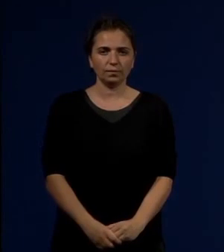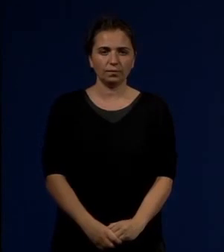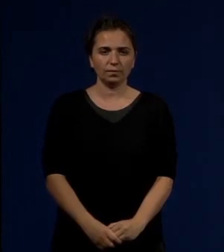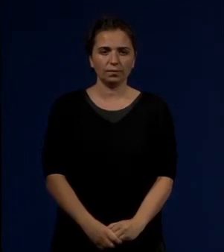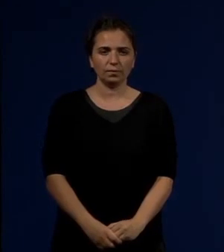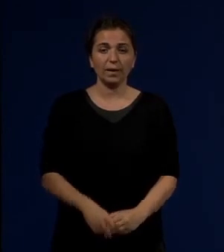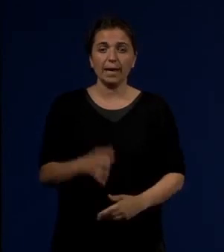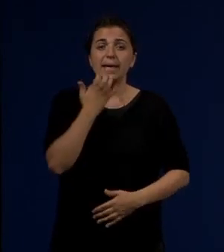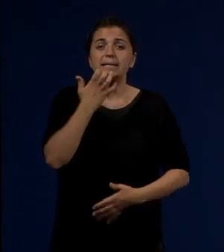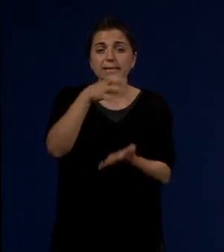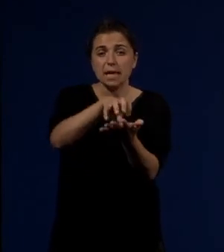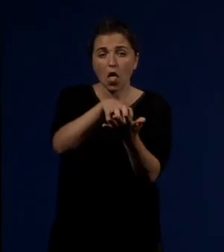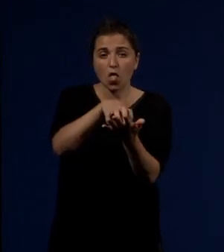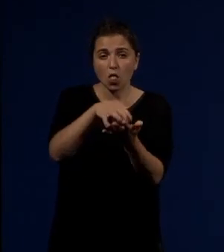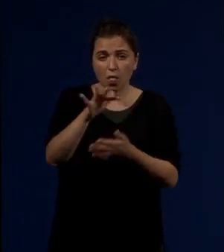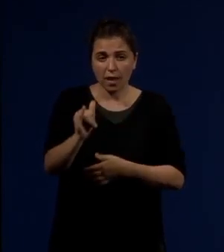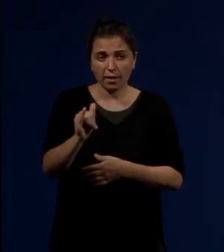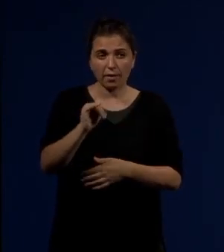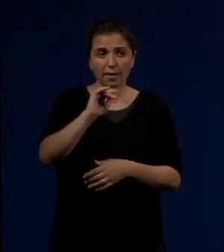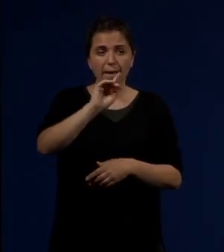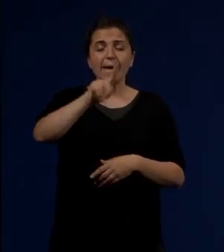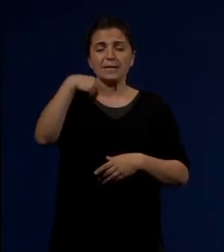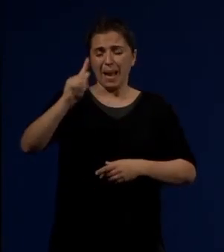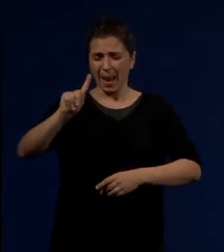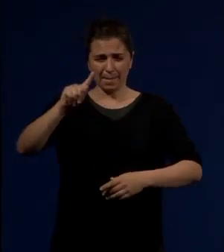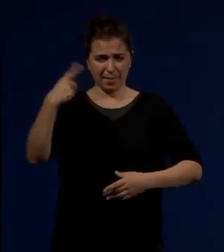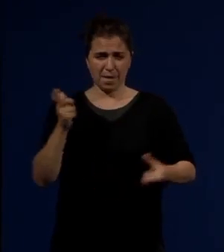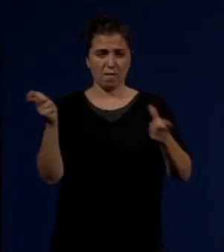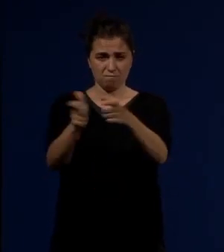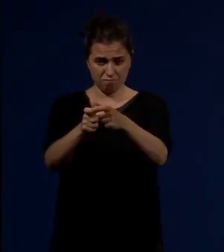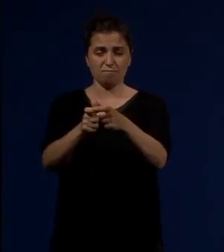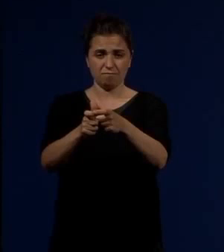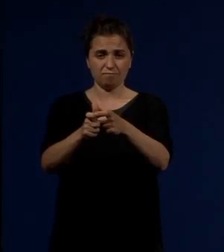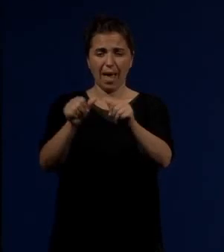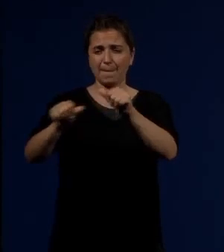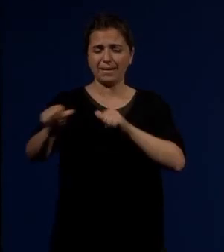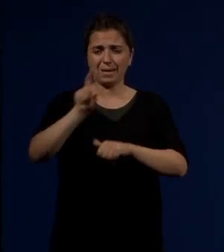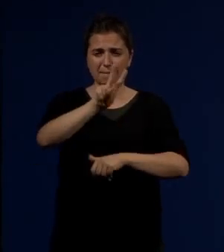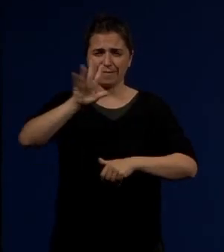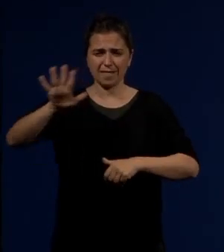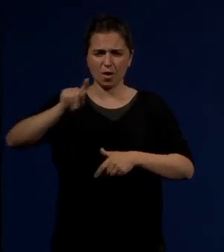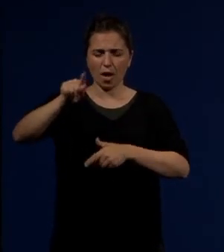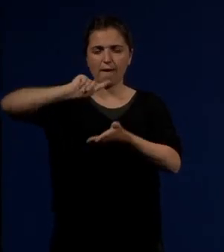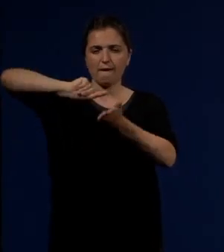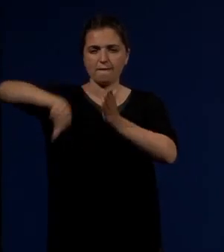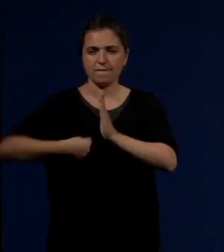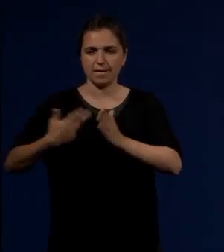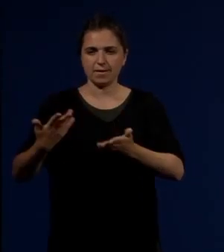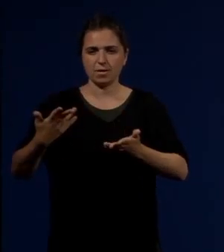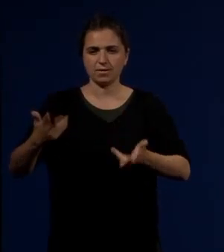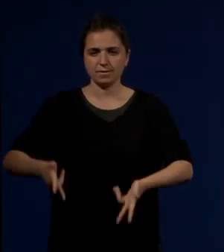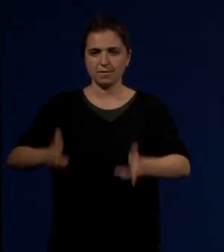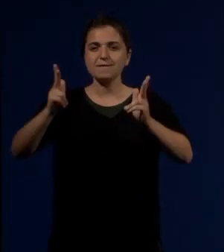Por se queda algunha dúbida, unhas cuestións que firmaremos na primeira xunta de goberno, cando gobernemos a partir do día 25, será levantar a prohibición de explicar